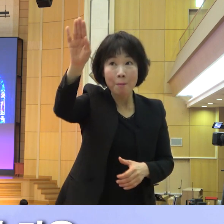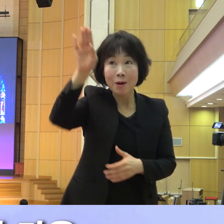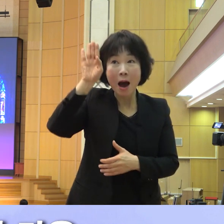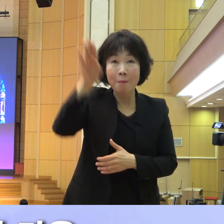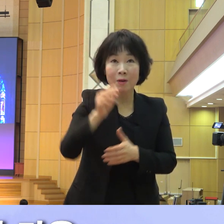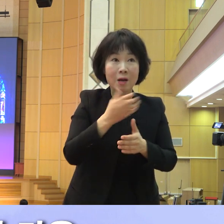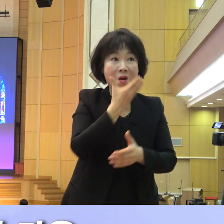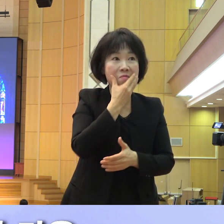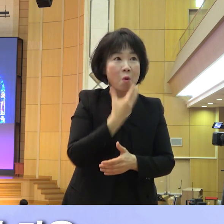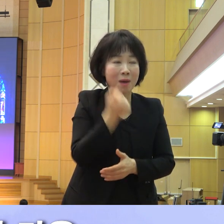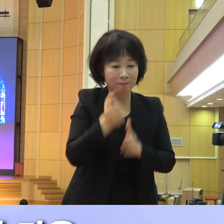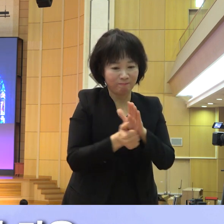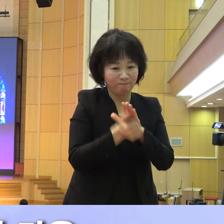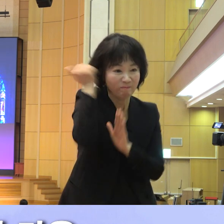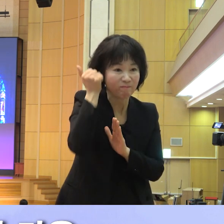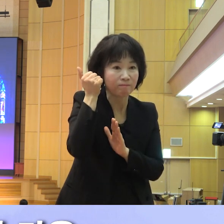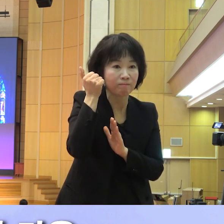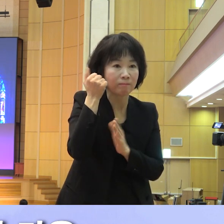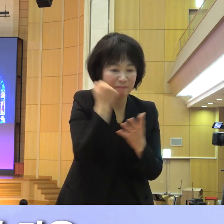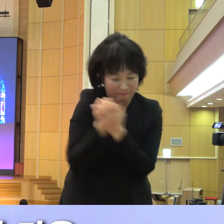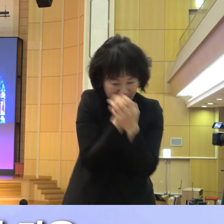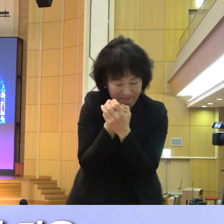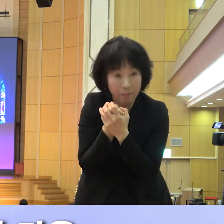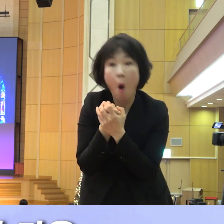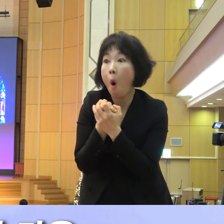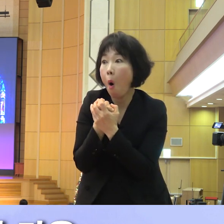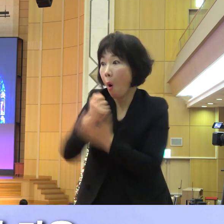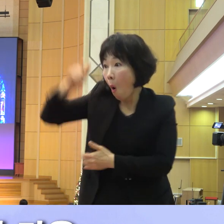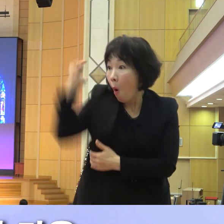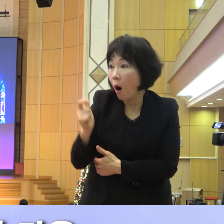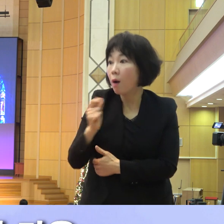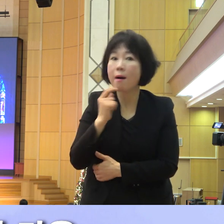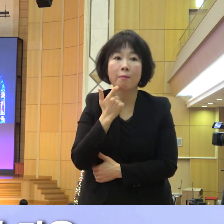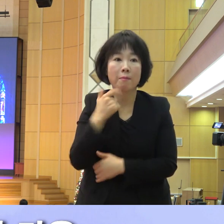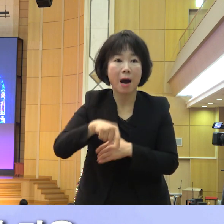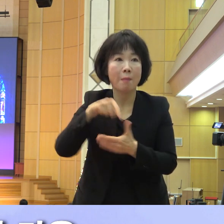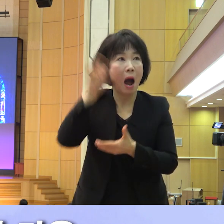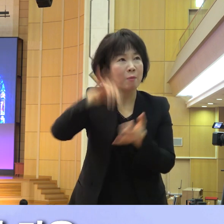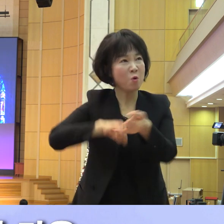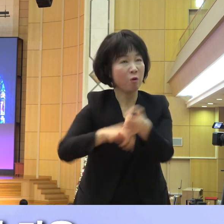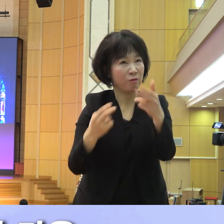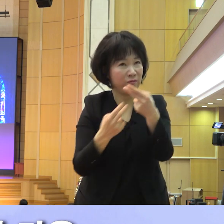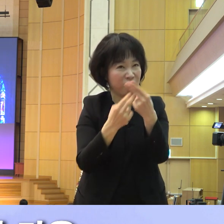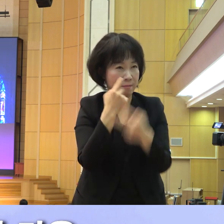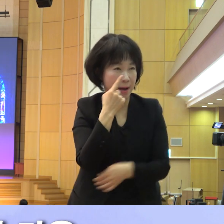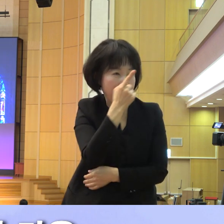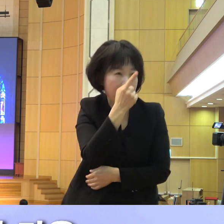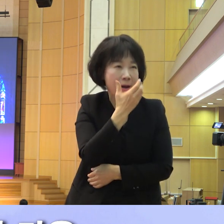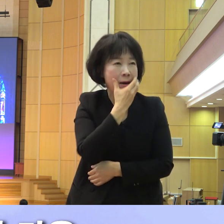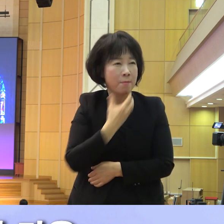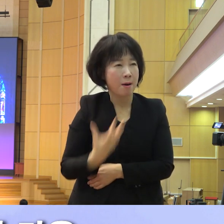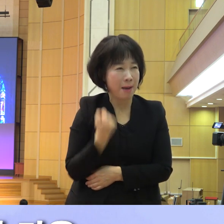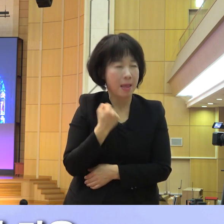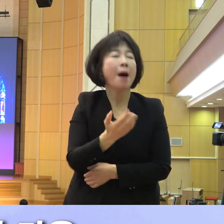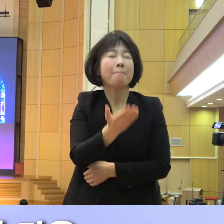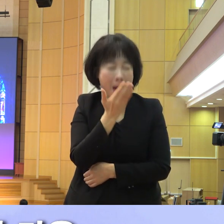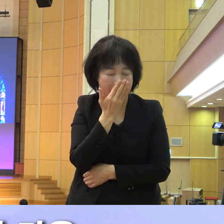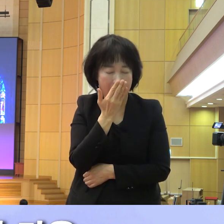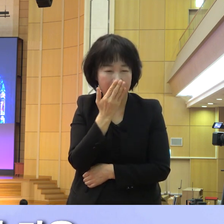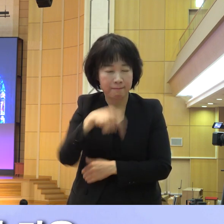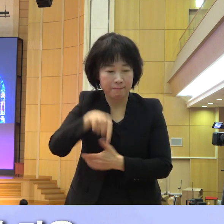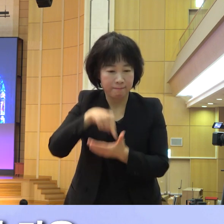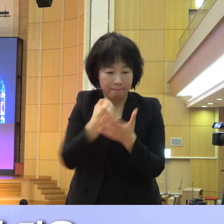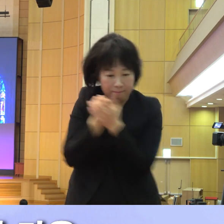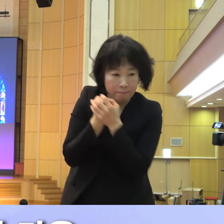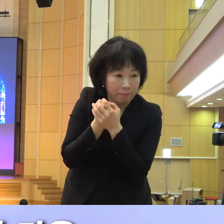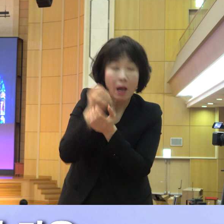소망하는 야곱의 그 마음, 그것은 사람의 개인적 마음이 아니라